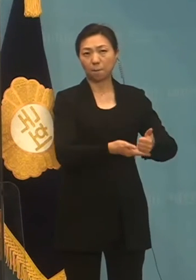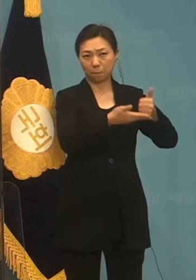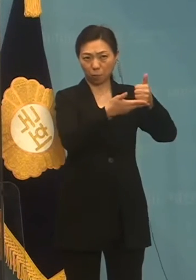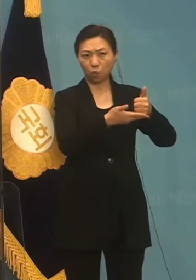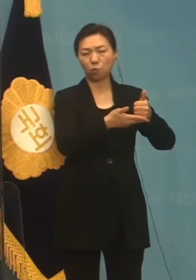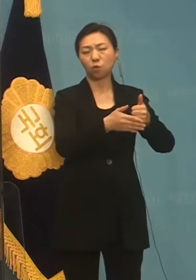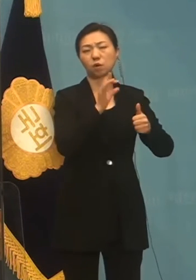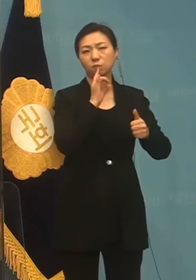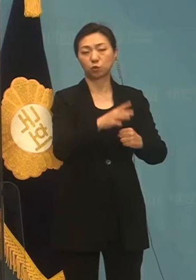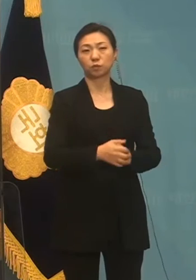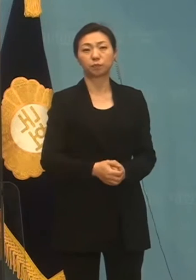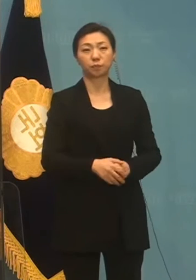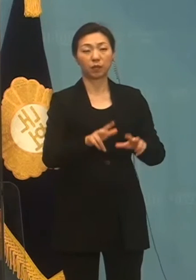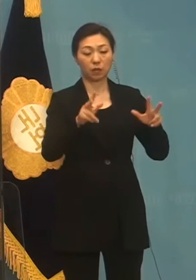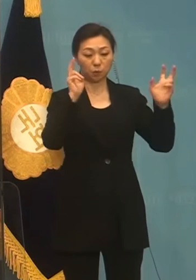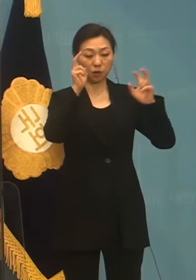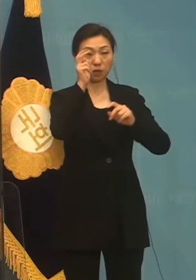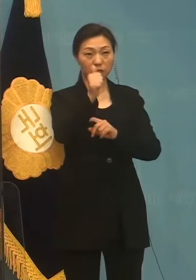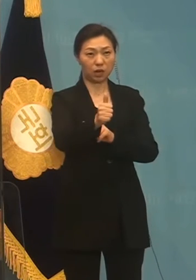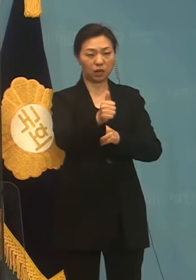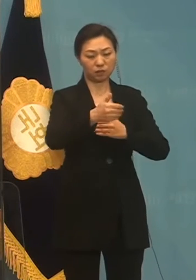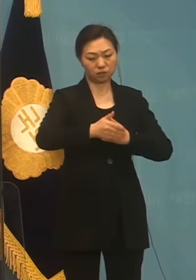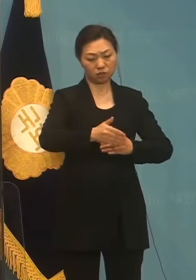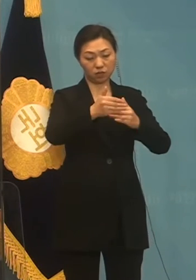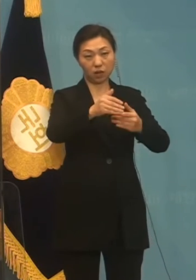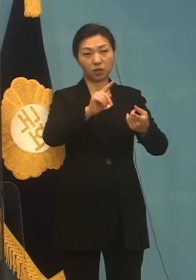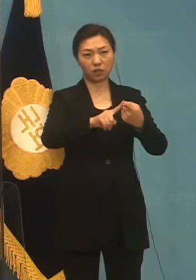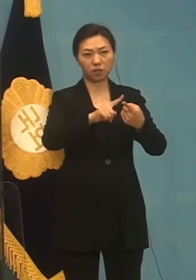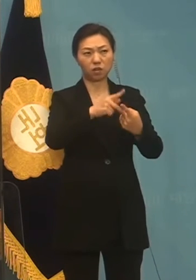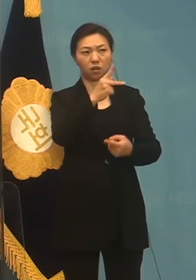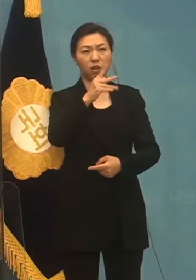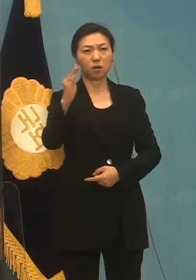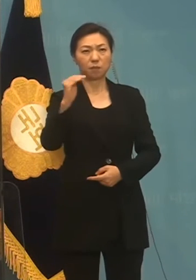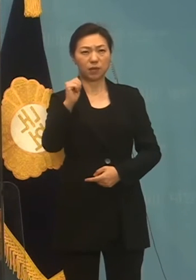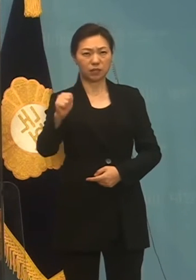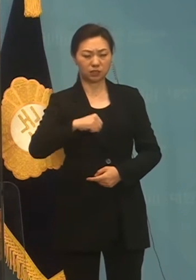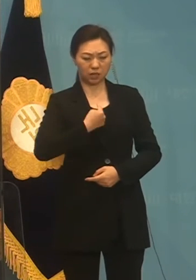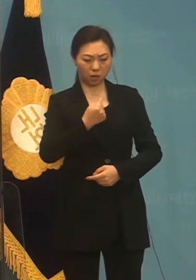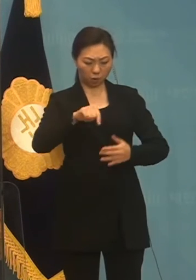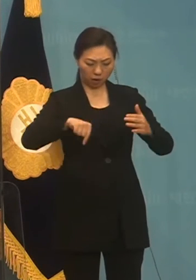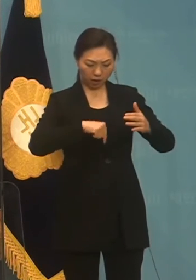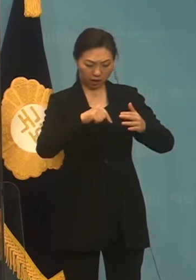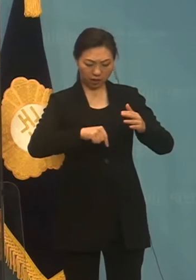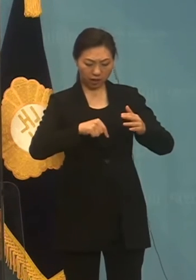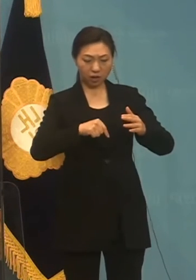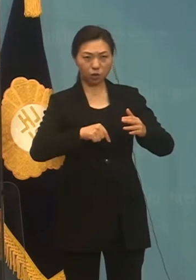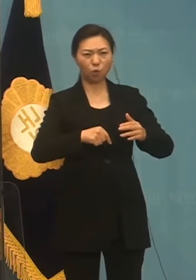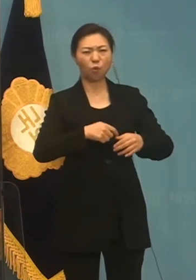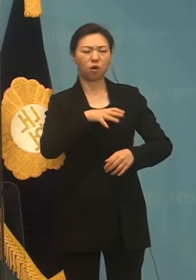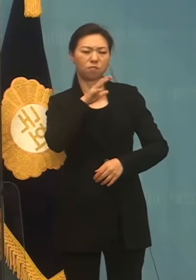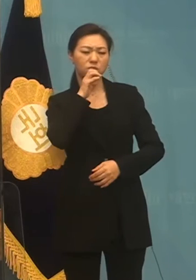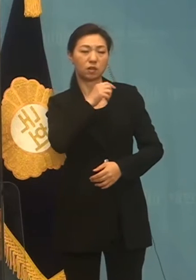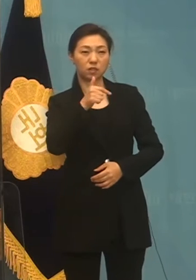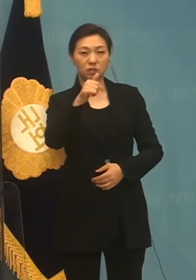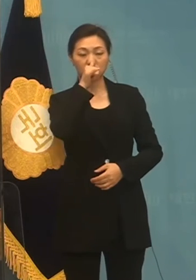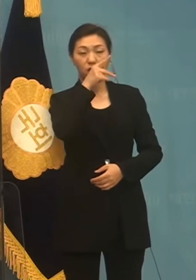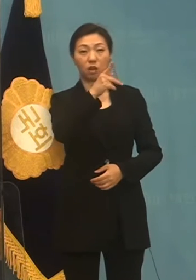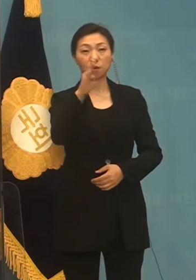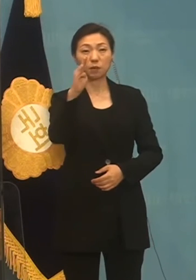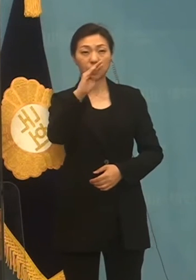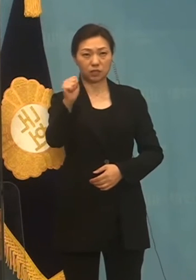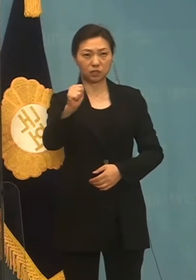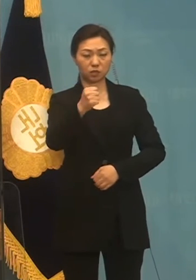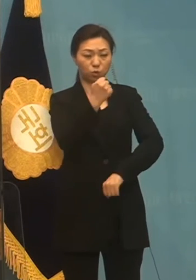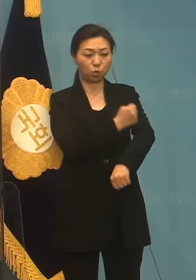사장 선임의 절차의 문제는 KBS 내부에서조차 문제를 제기하고 있다. KBS 노동조합은